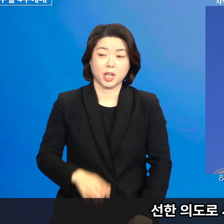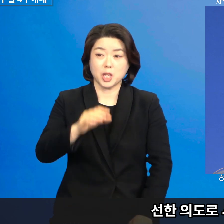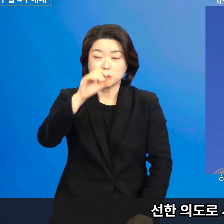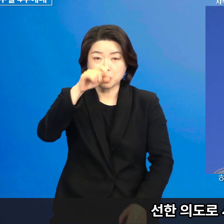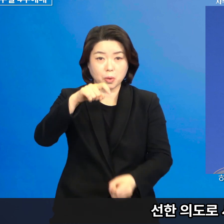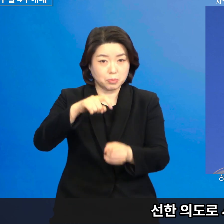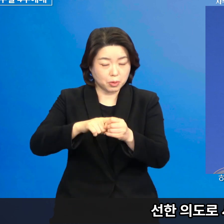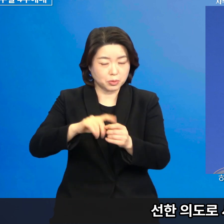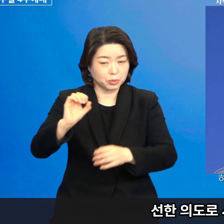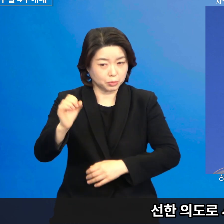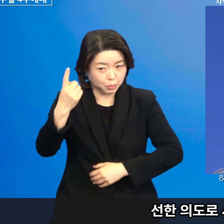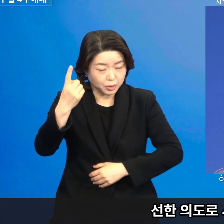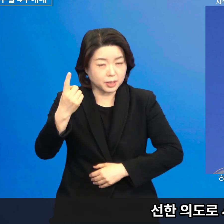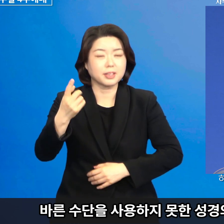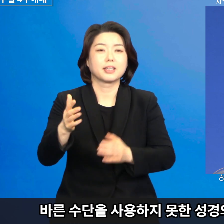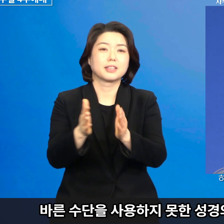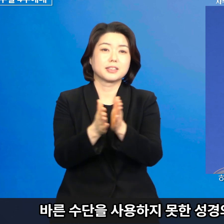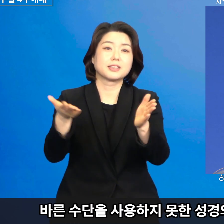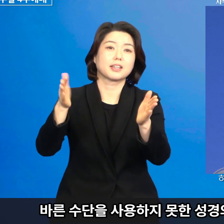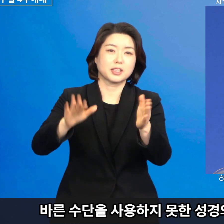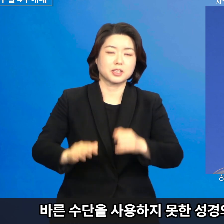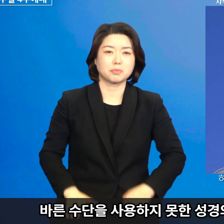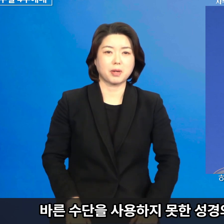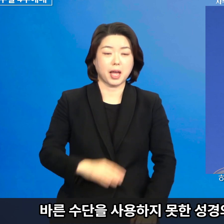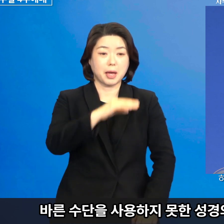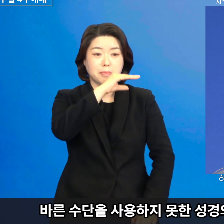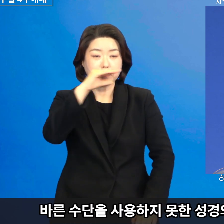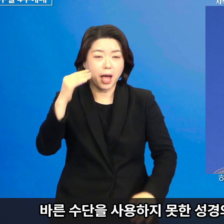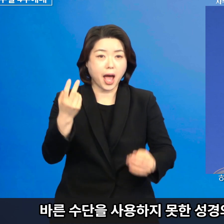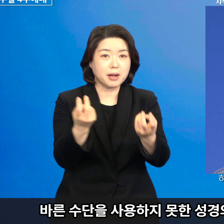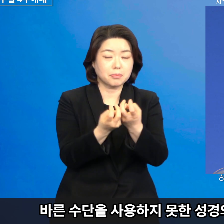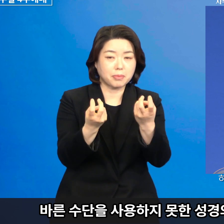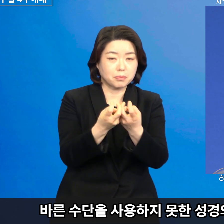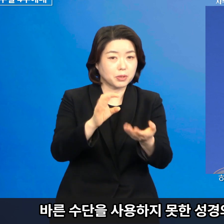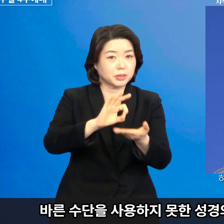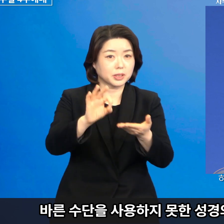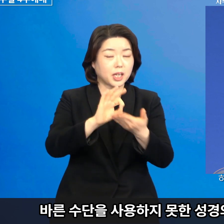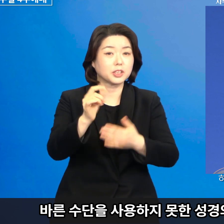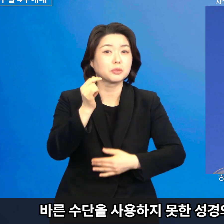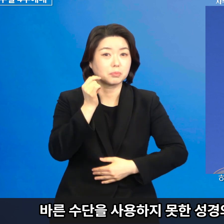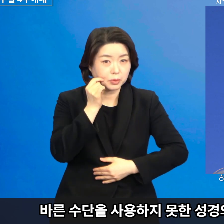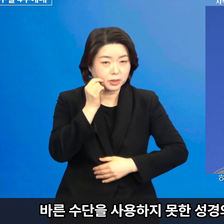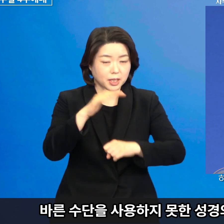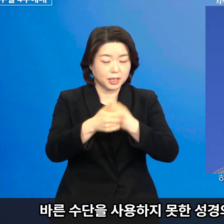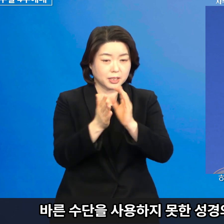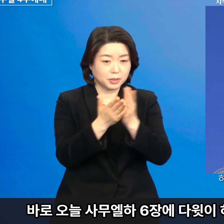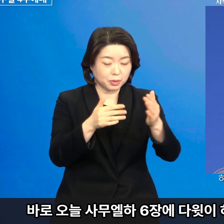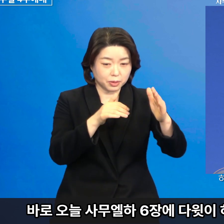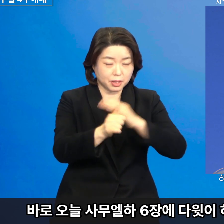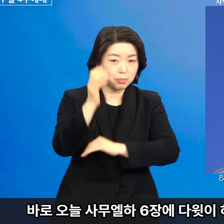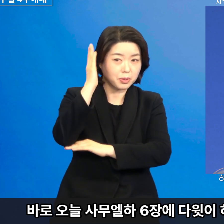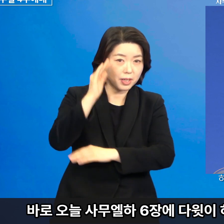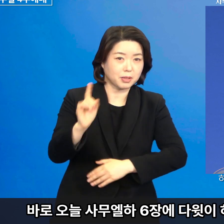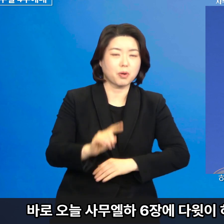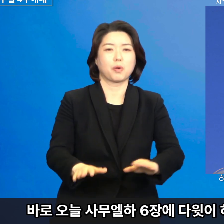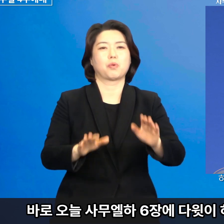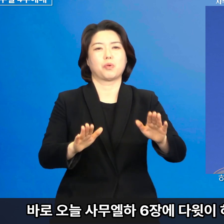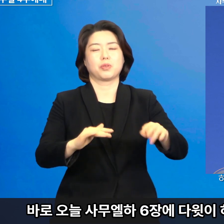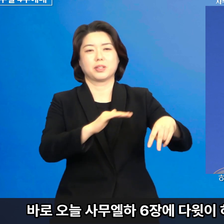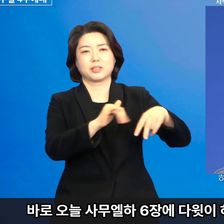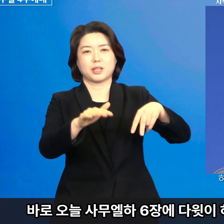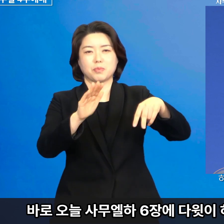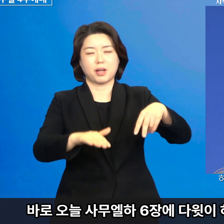의도로 시작했지만 바른 수단을 사용하지 못한 성경의 대표적인 이야기를 꼽으라면 바로 오늘